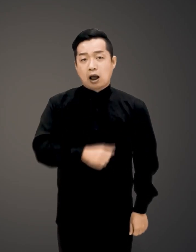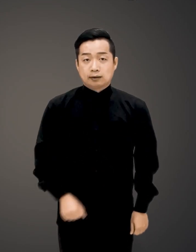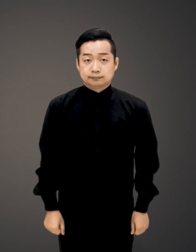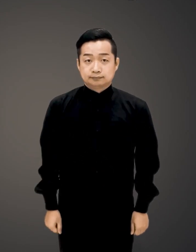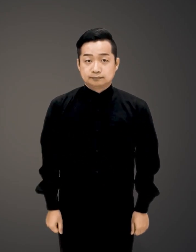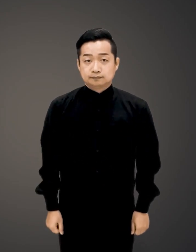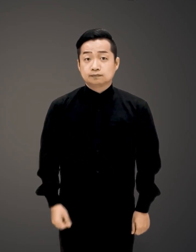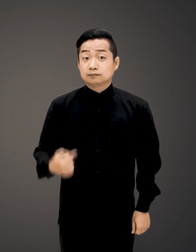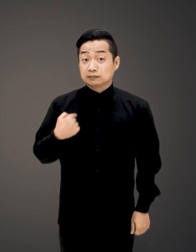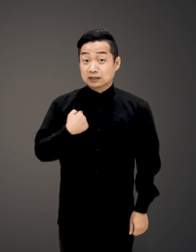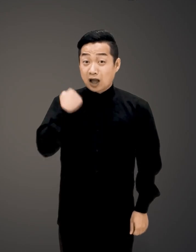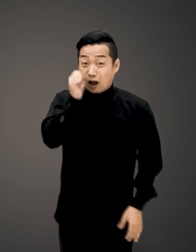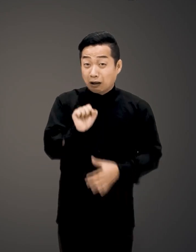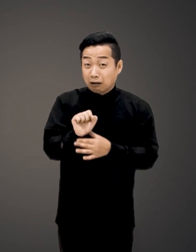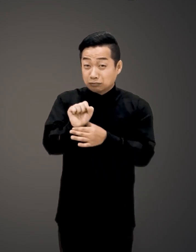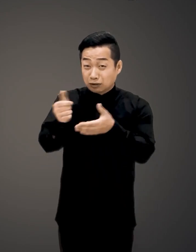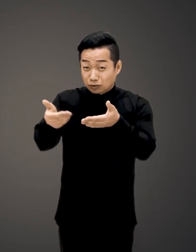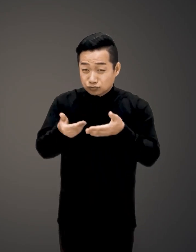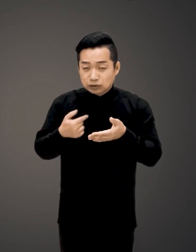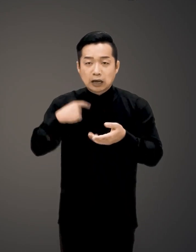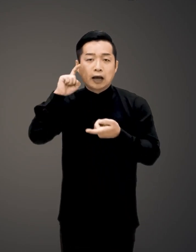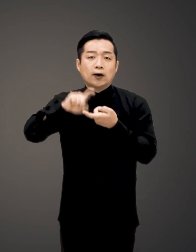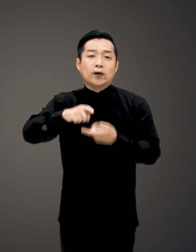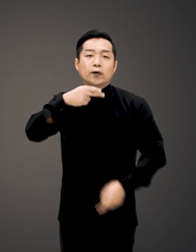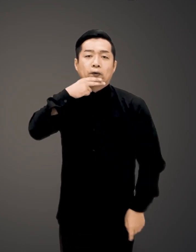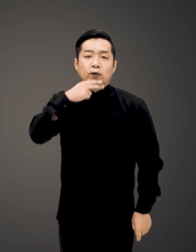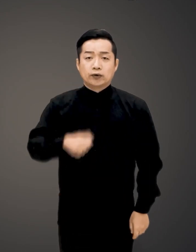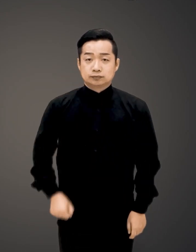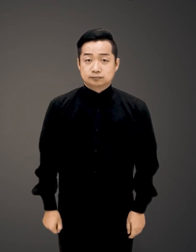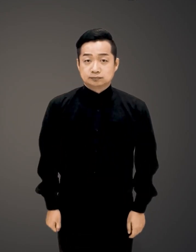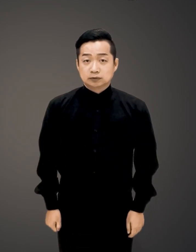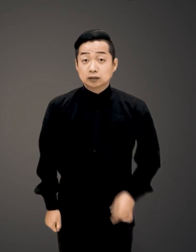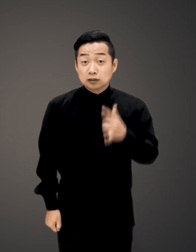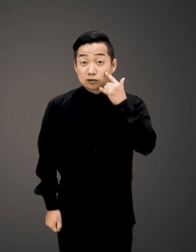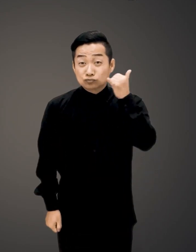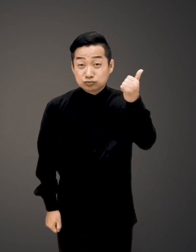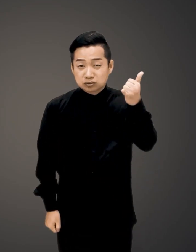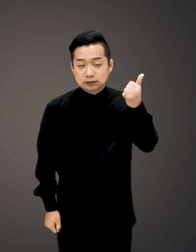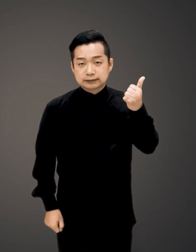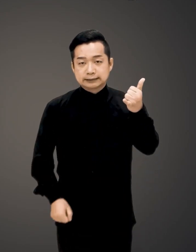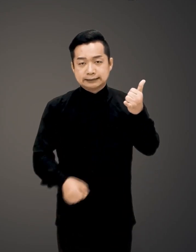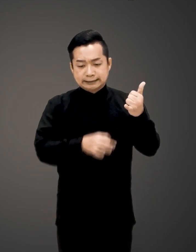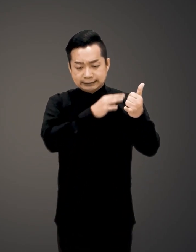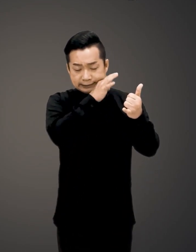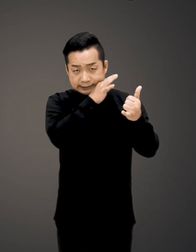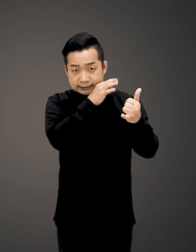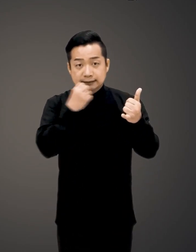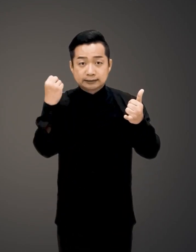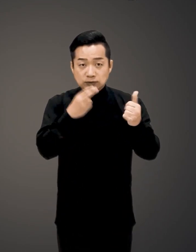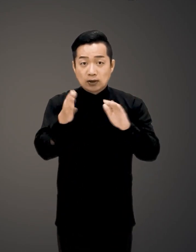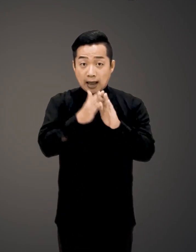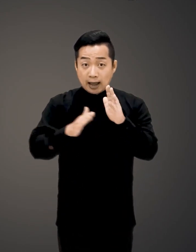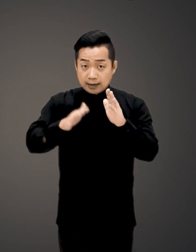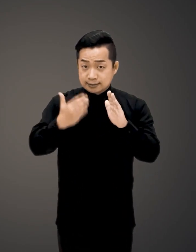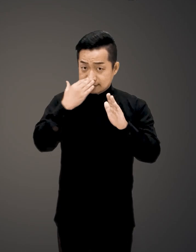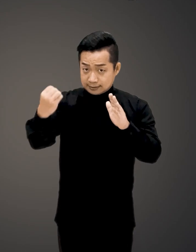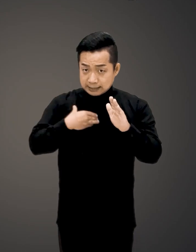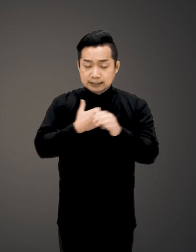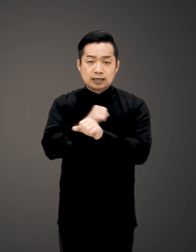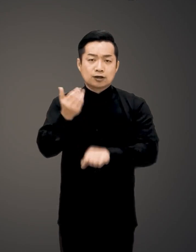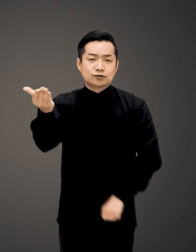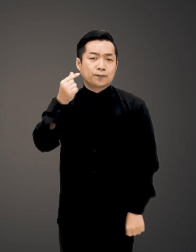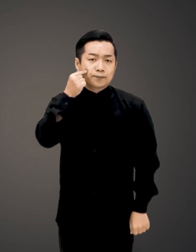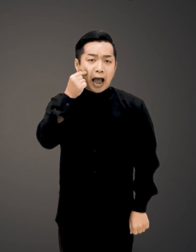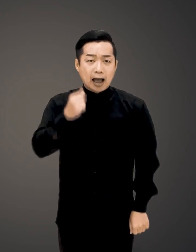치욕이었다니. 그가 내 체면을 세워주는지는 관심 없었다. 그러나 부모님을 능멸하고 가문을 업신여기는